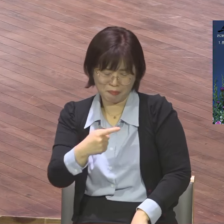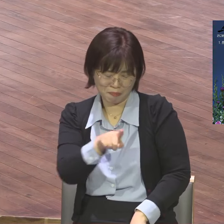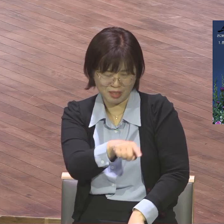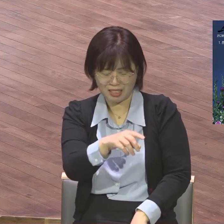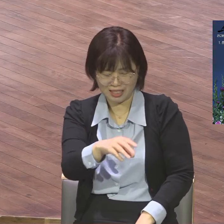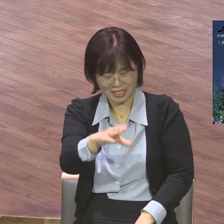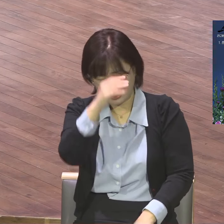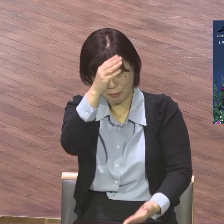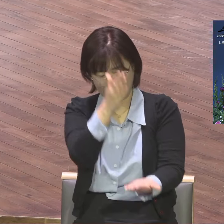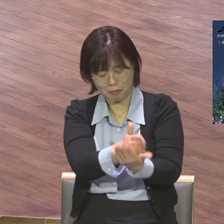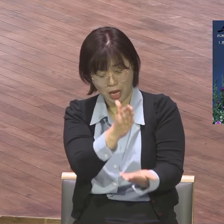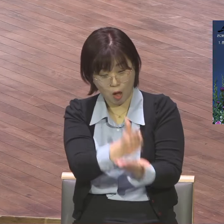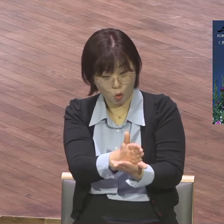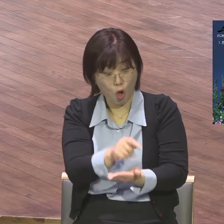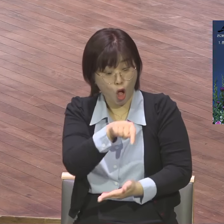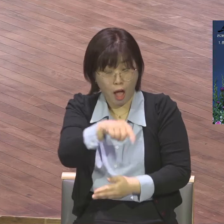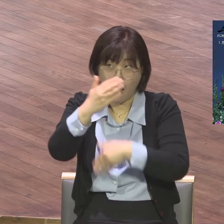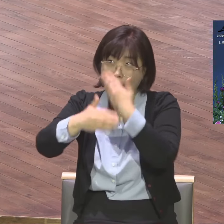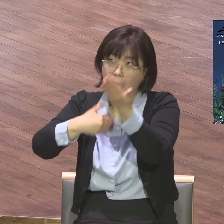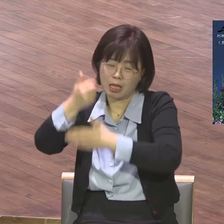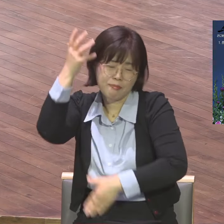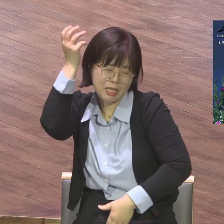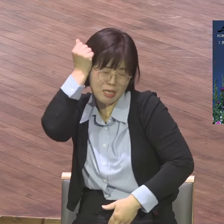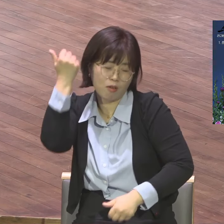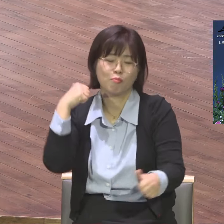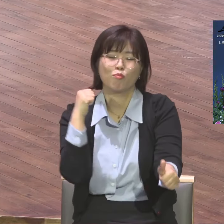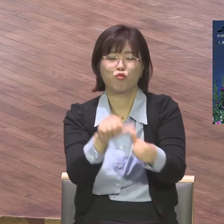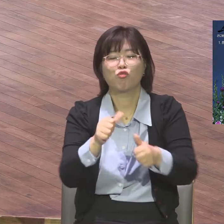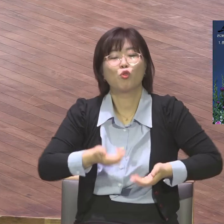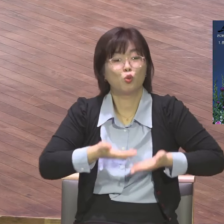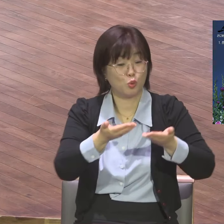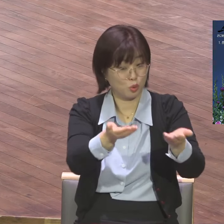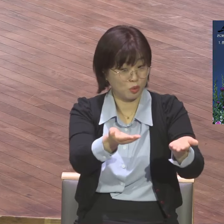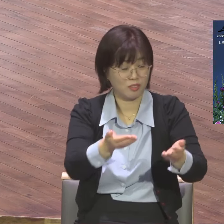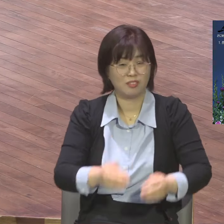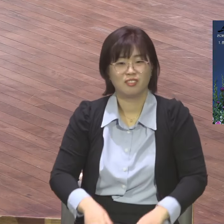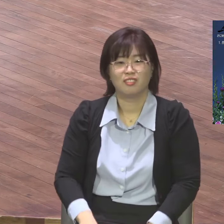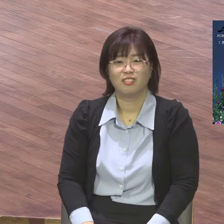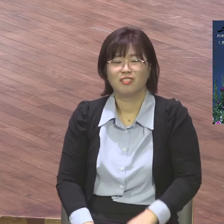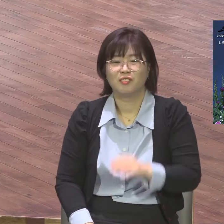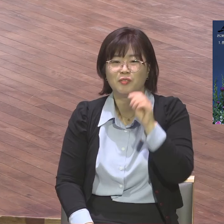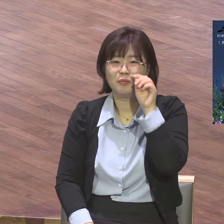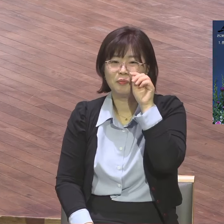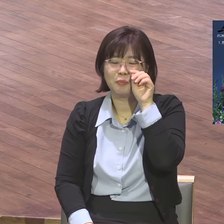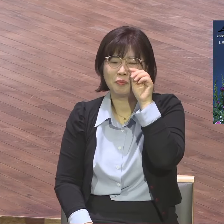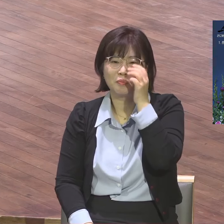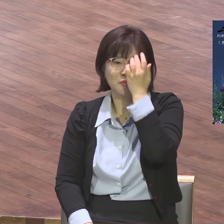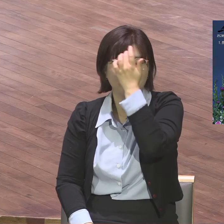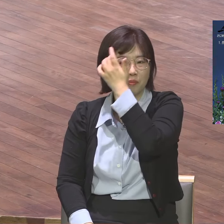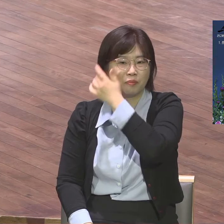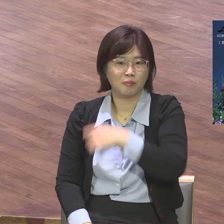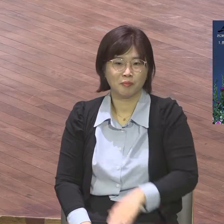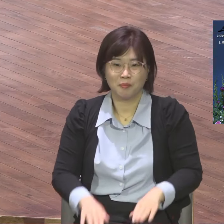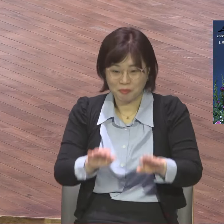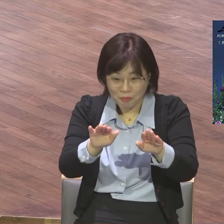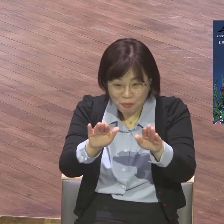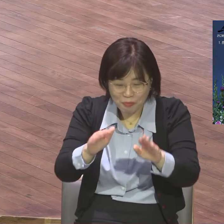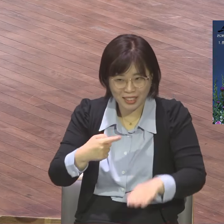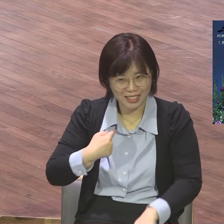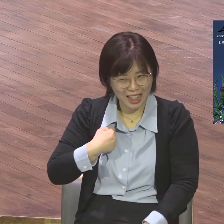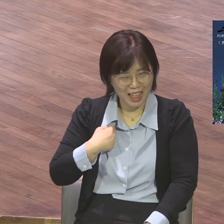이런 생각을 가진 분들이 있을 수도 있어요. 솔로몬이야 뭐 지가 왕이 되고 온갖 누릴 거